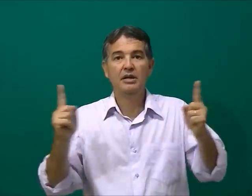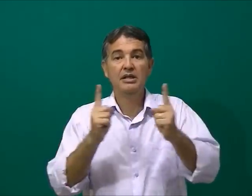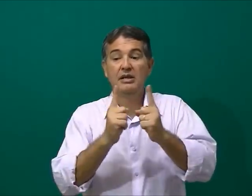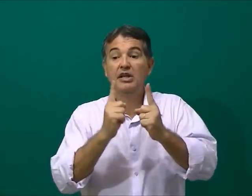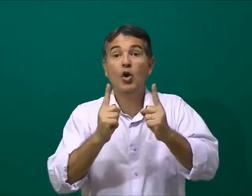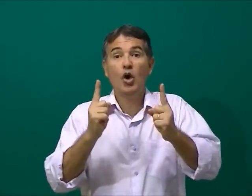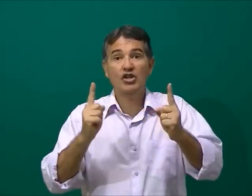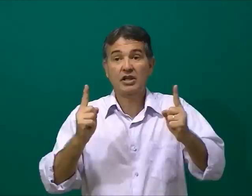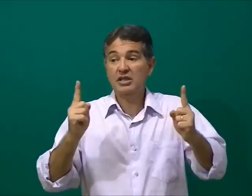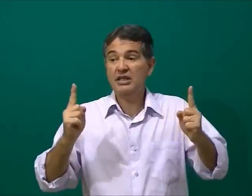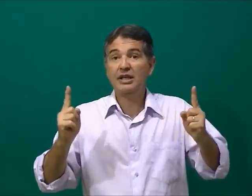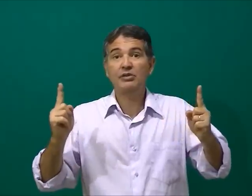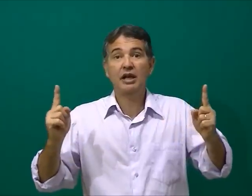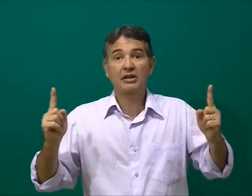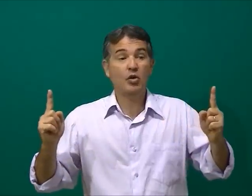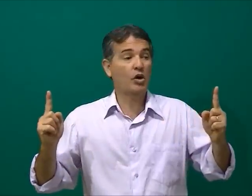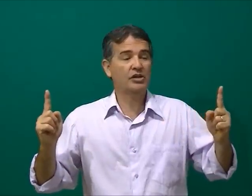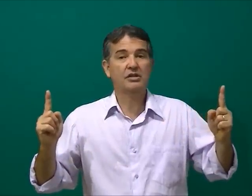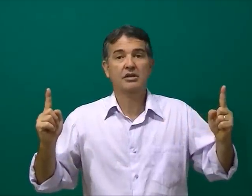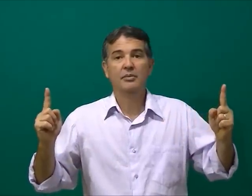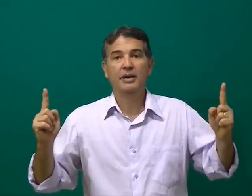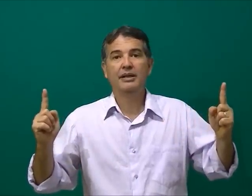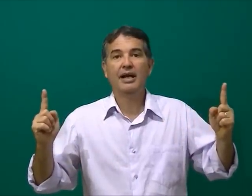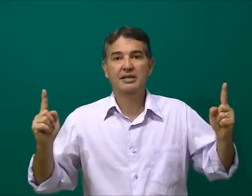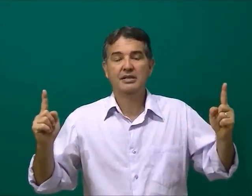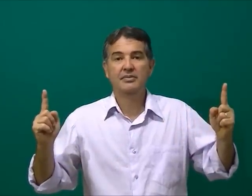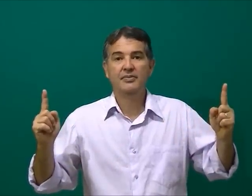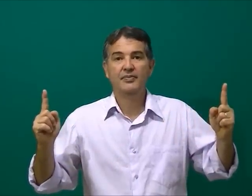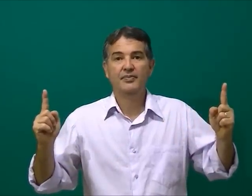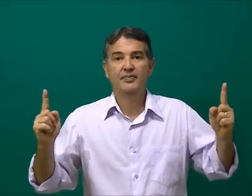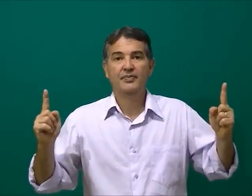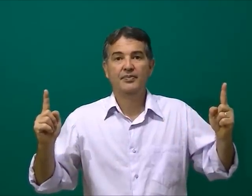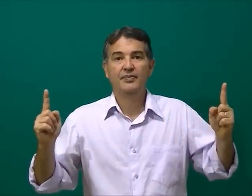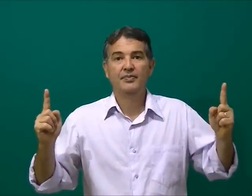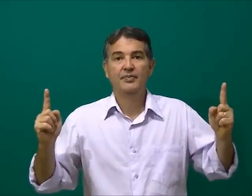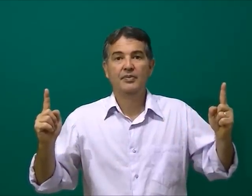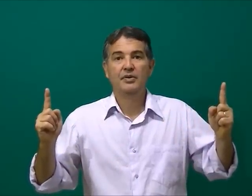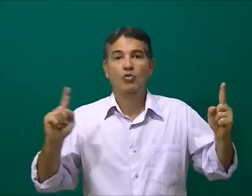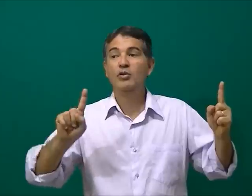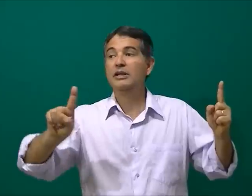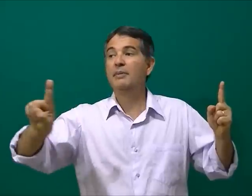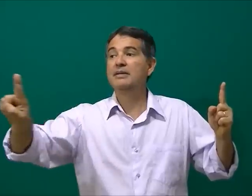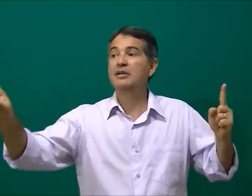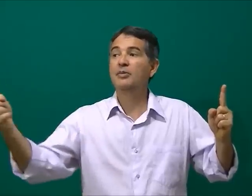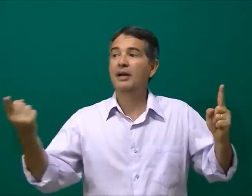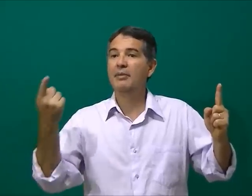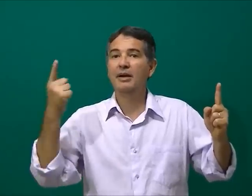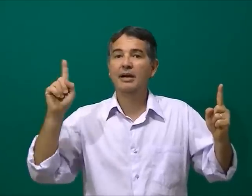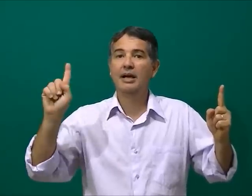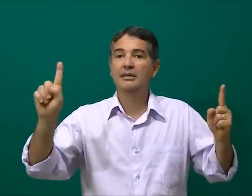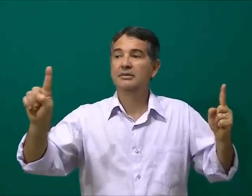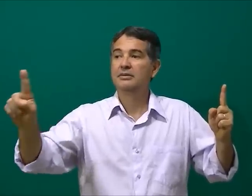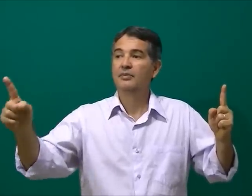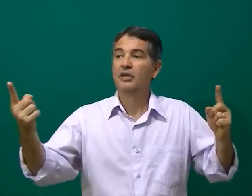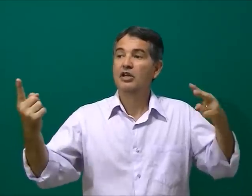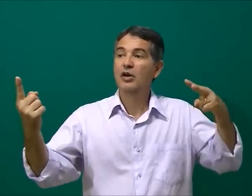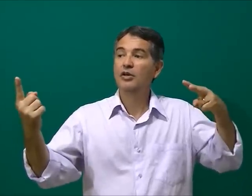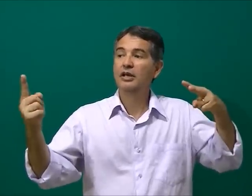e de costas, andando de costas para trás. Uma está passando para lá e para cá, e a outra aqui